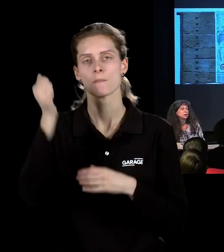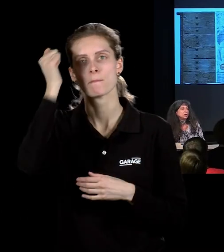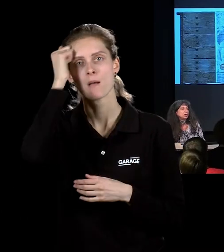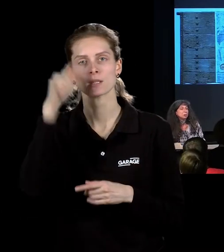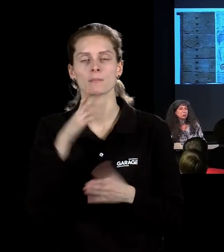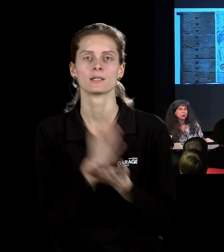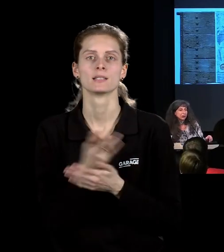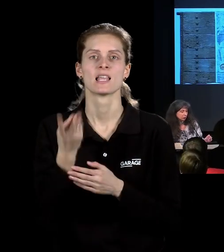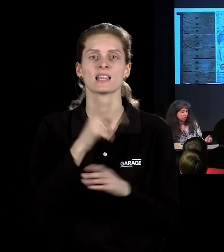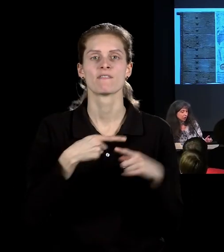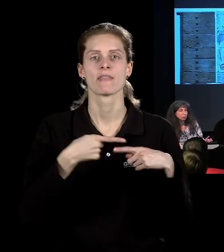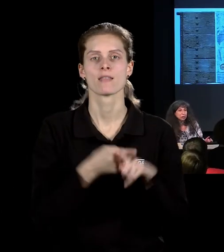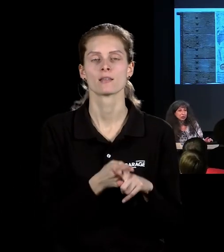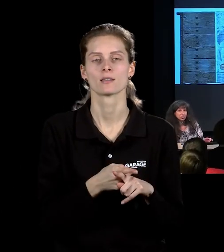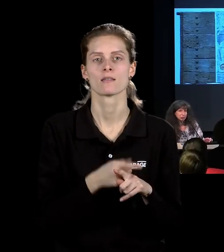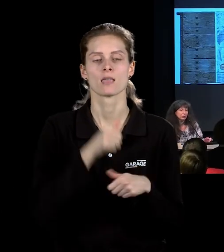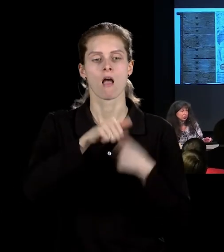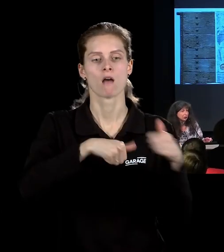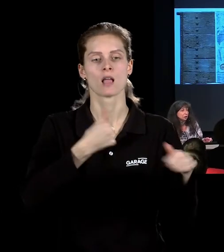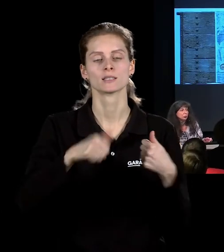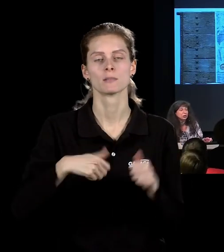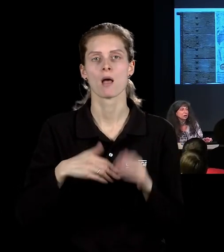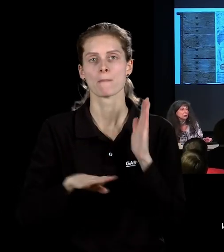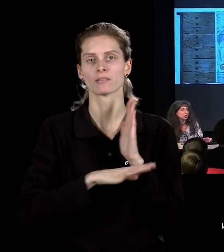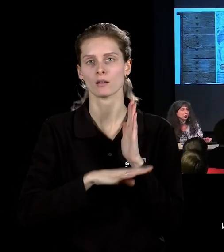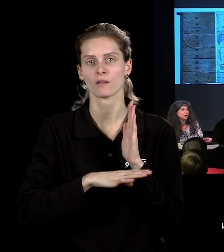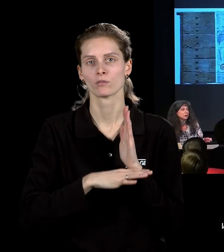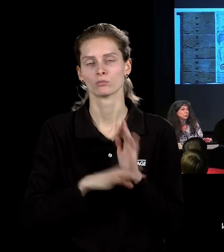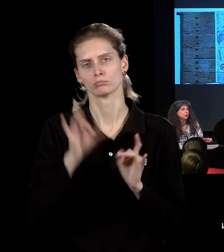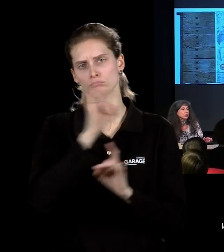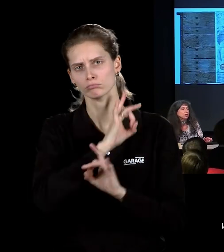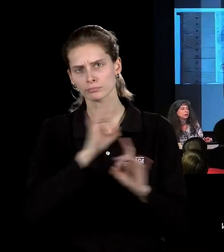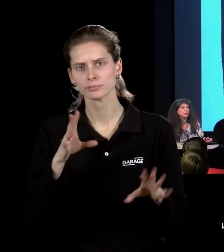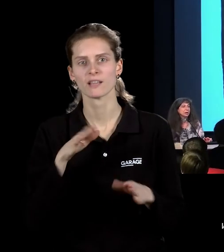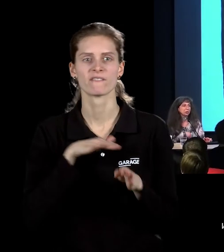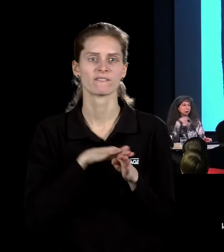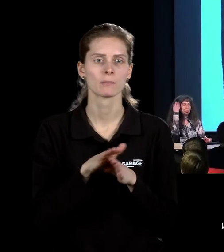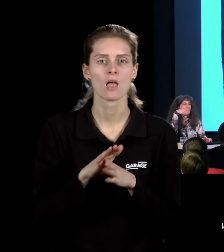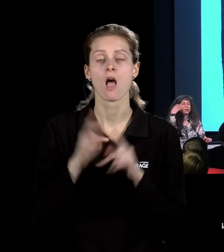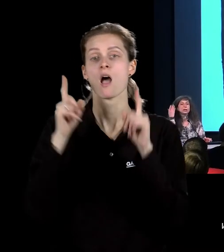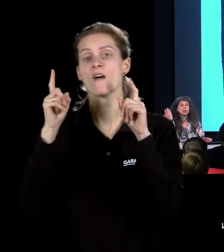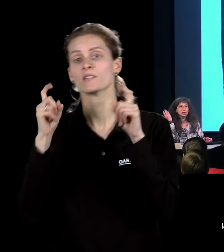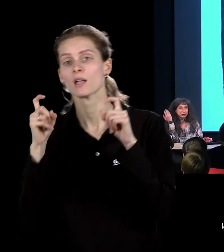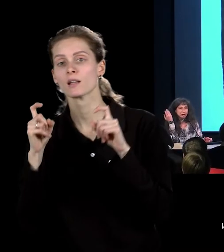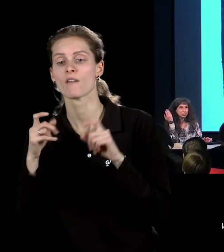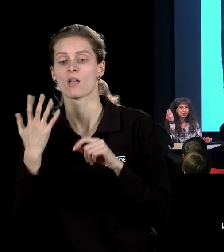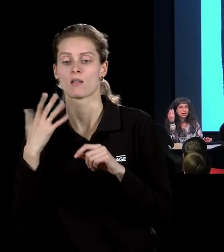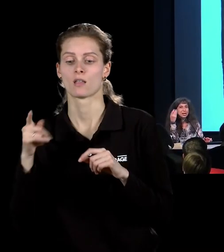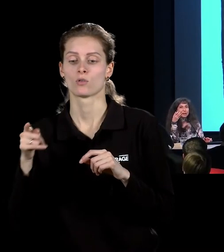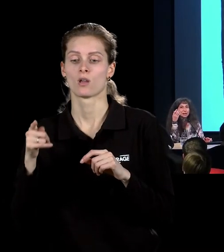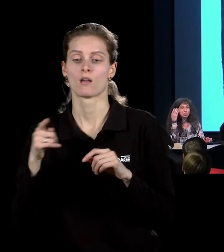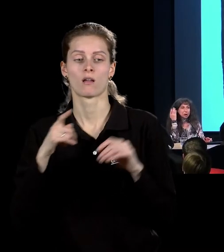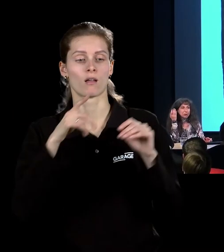две техники. Это резьба по дереву, такая традиционная, очень тщательно выполненная, и фотографии, которые облезаются этой